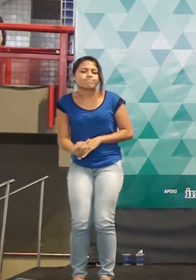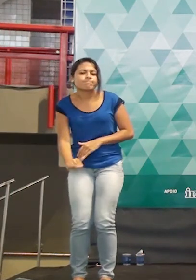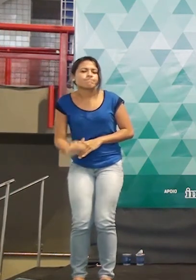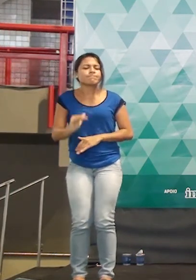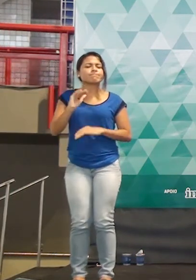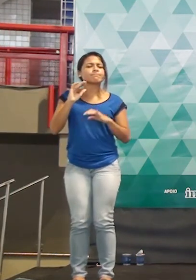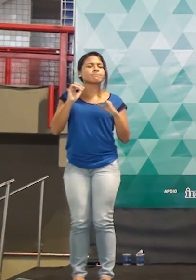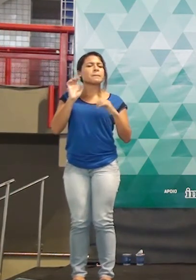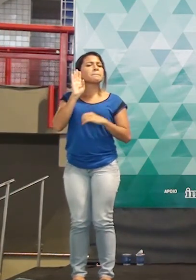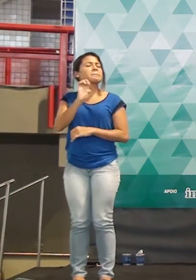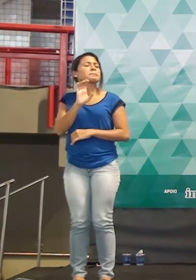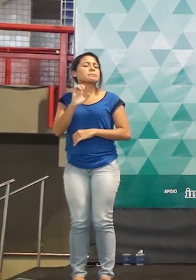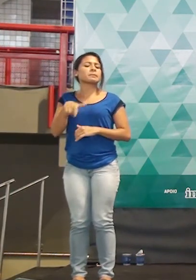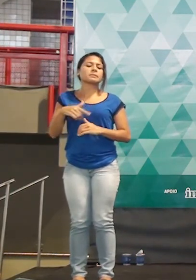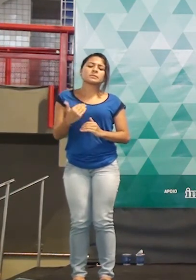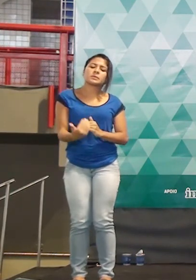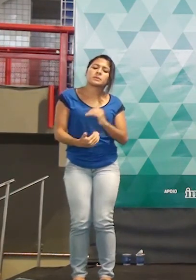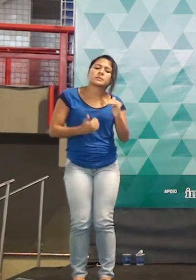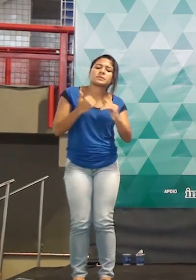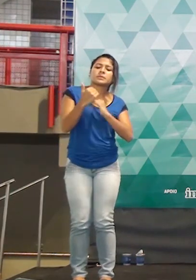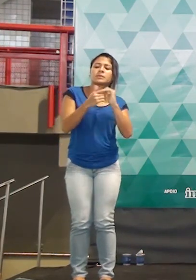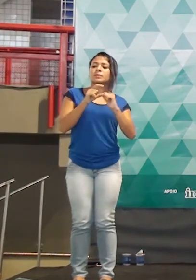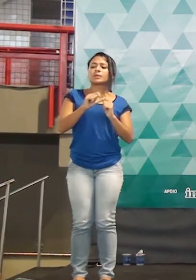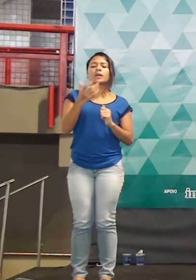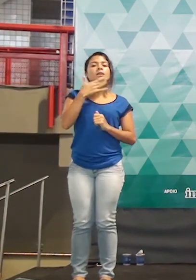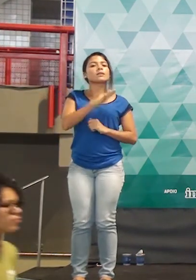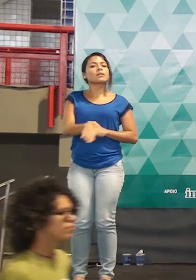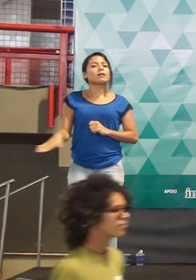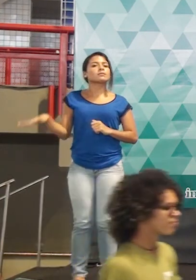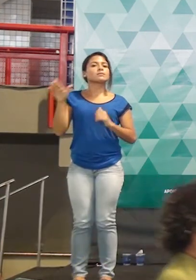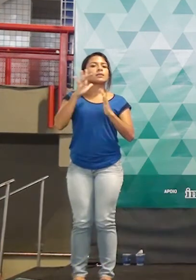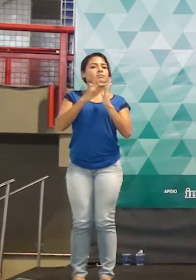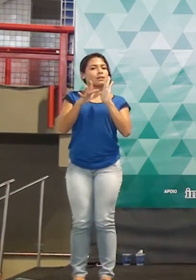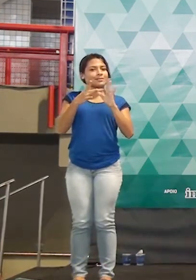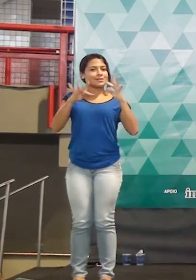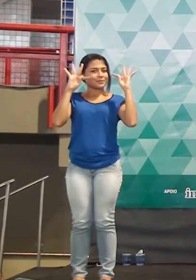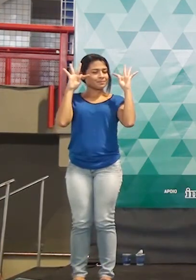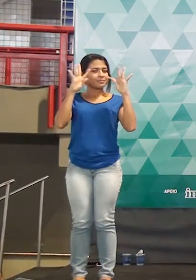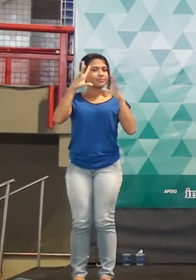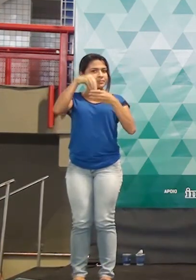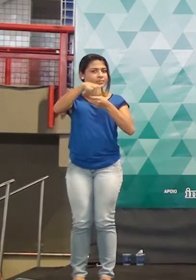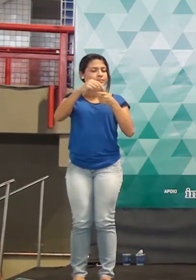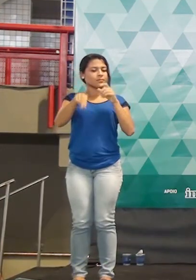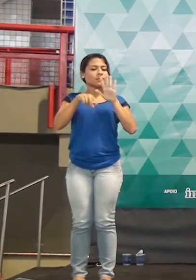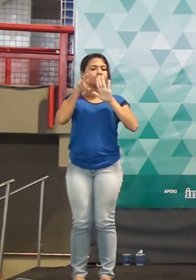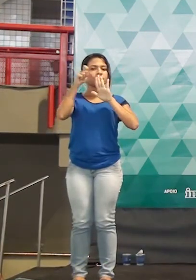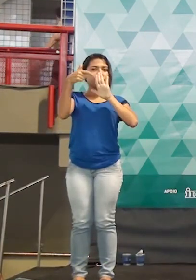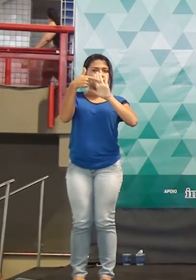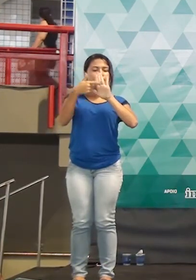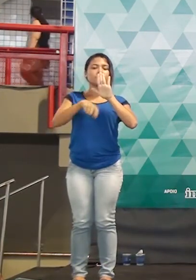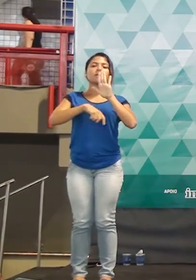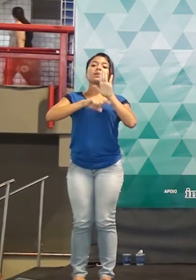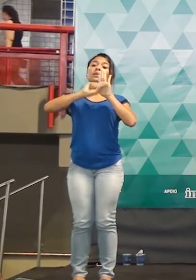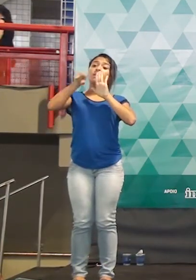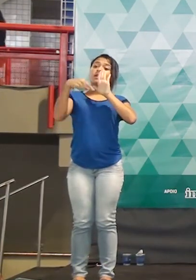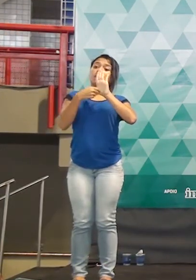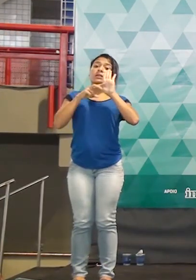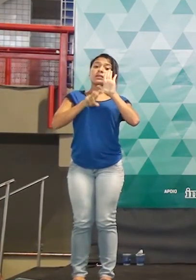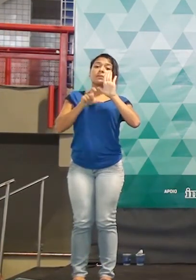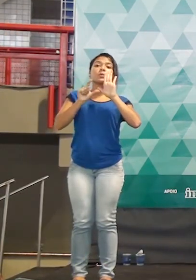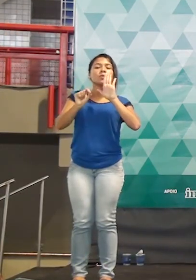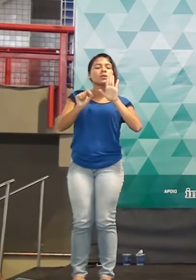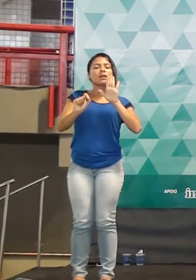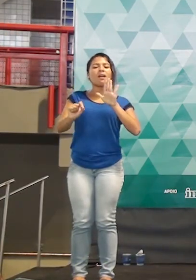tema pertinente demais à nossa realidade, que é a persistência da dengue no Brasil.